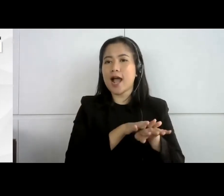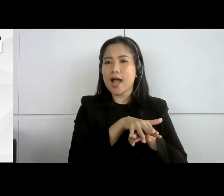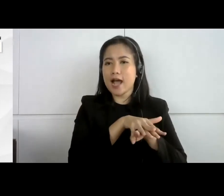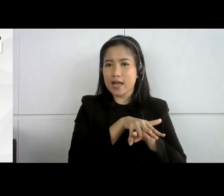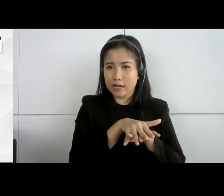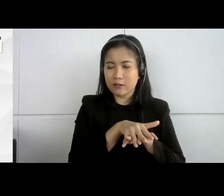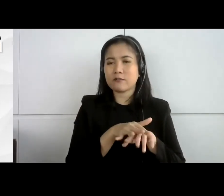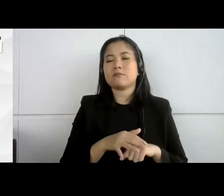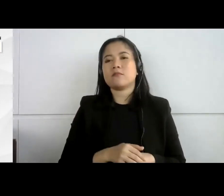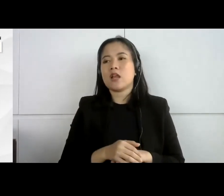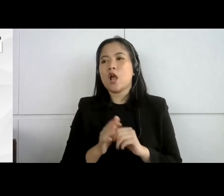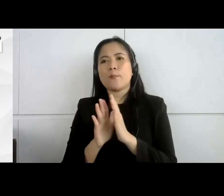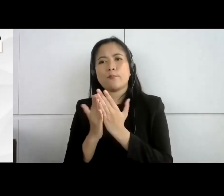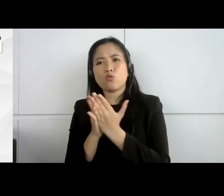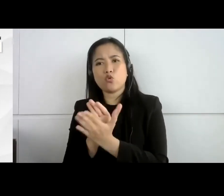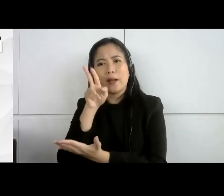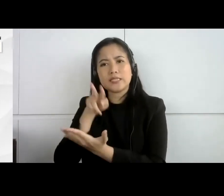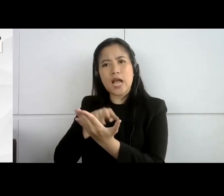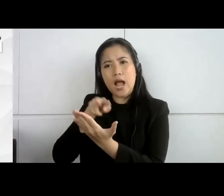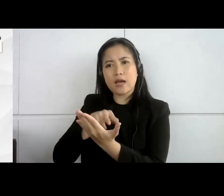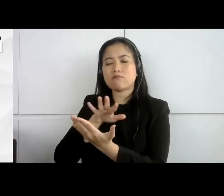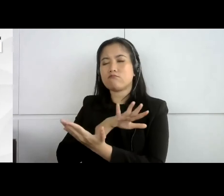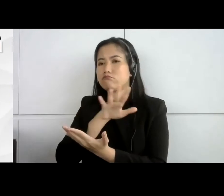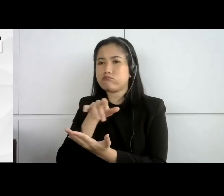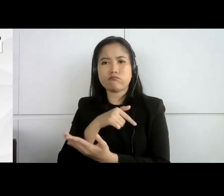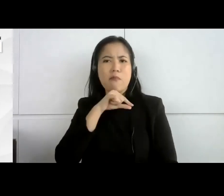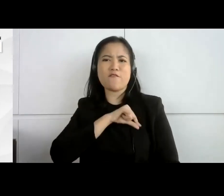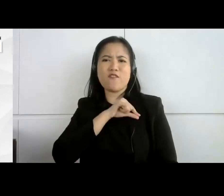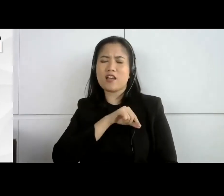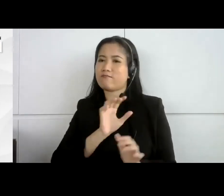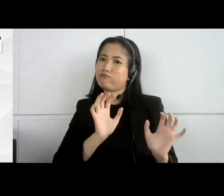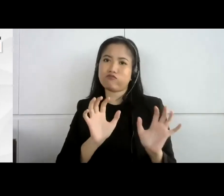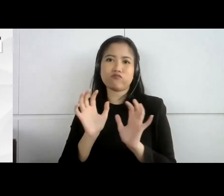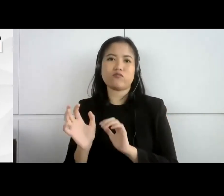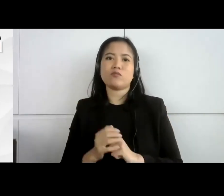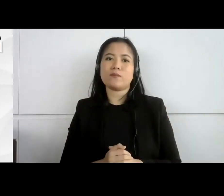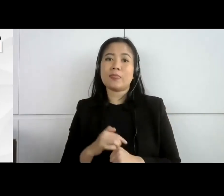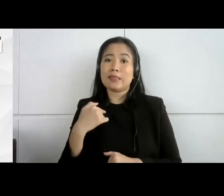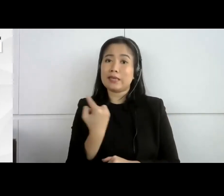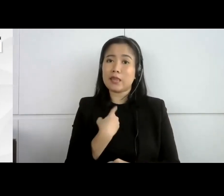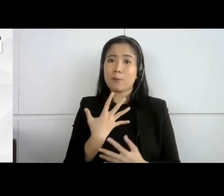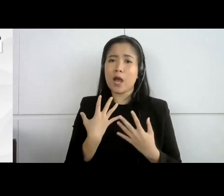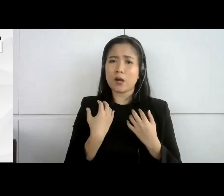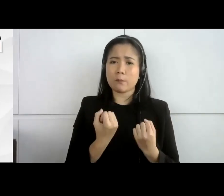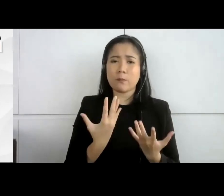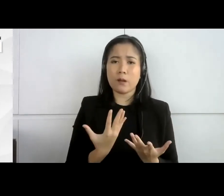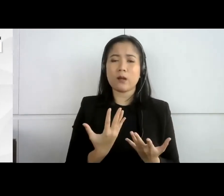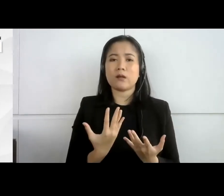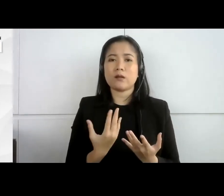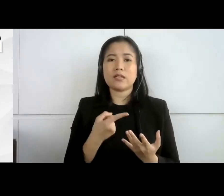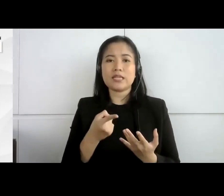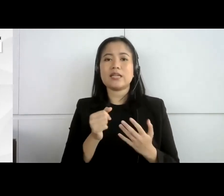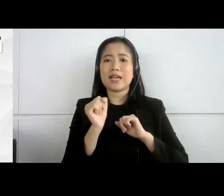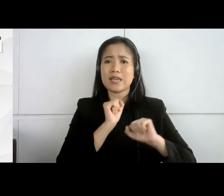dan buku bacaan yang sangat bermanfaat di masa pandemi ini. Harapan kami ini kegiatan ini dapat